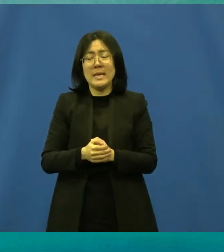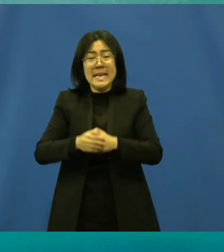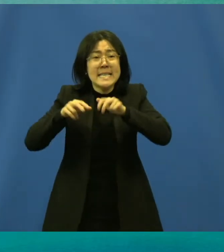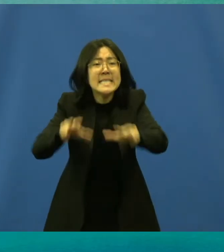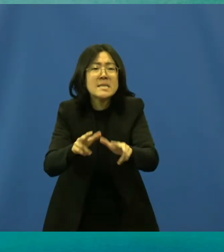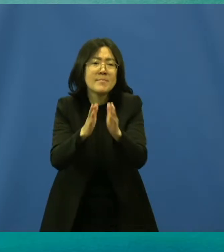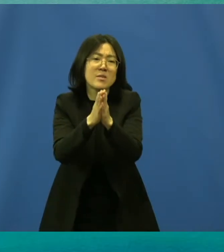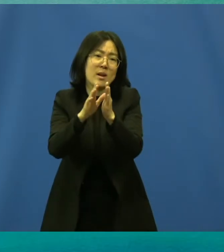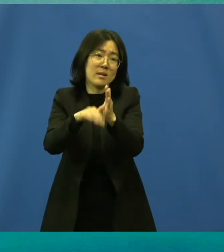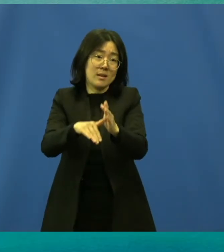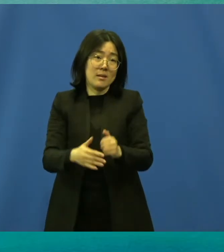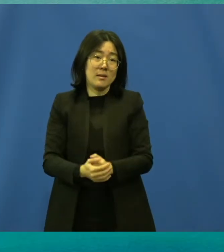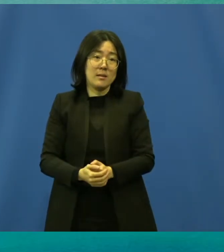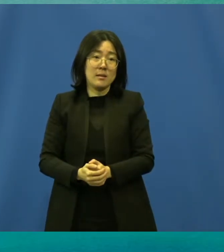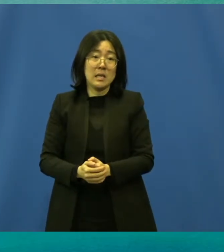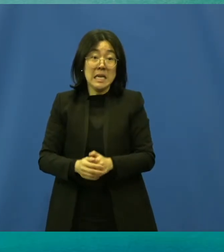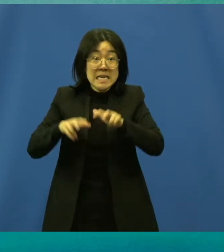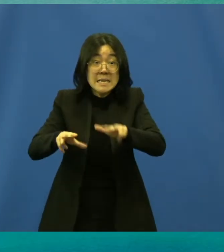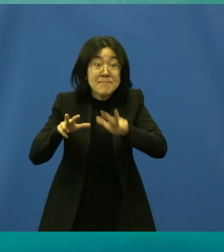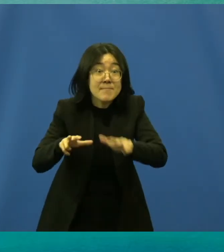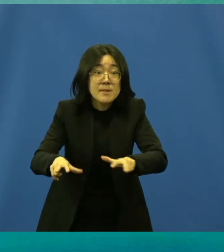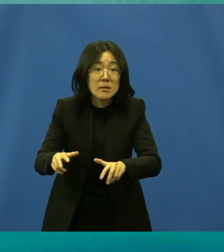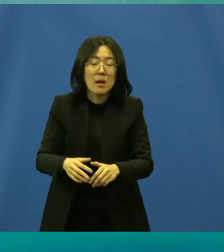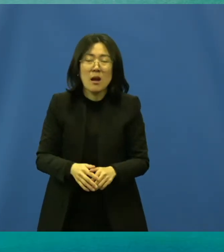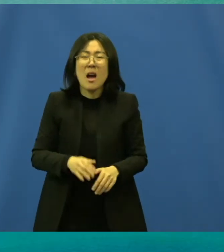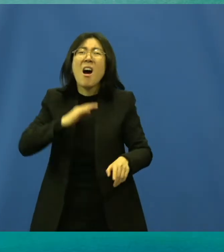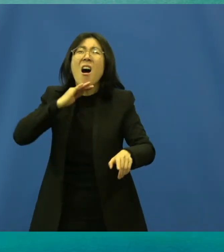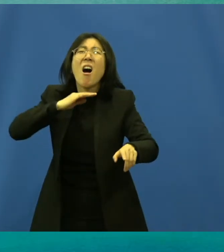대개는 기도할 타이밍을 놓쳐버립니다.